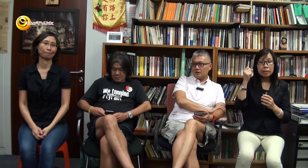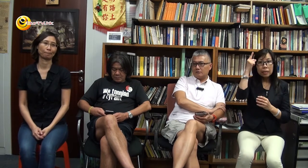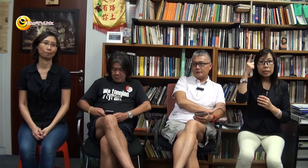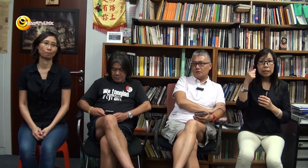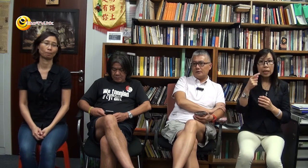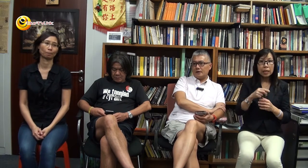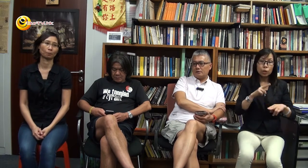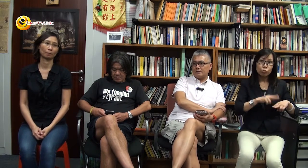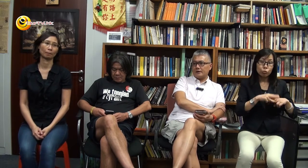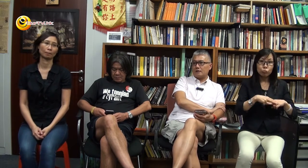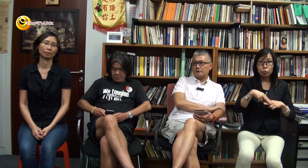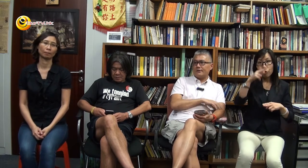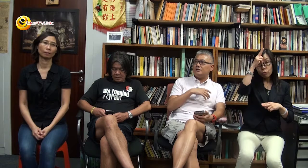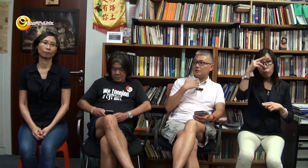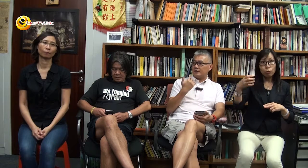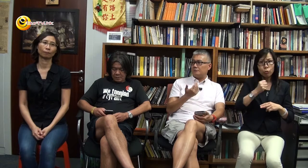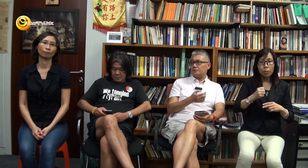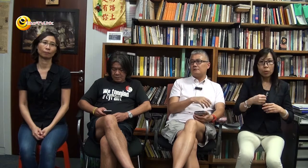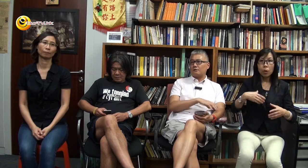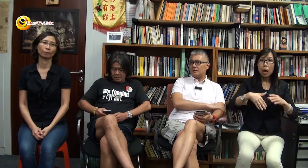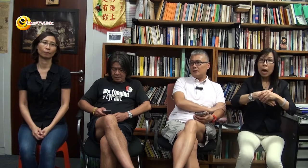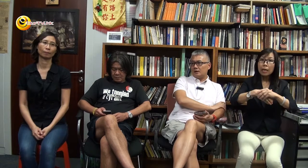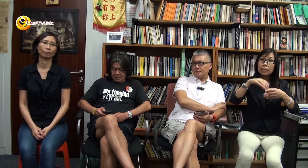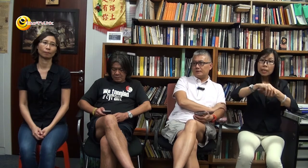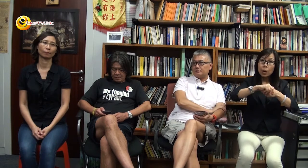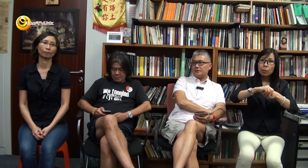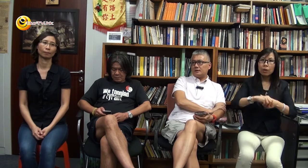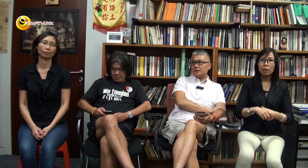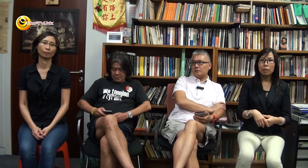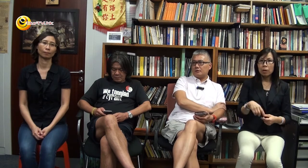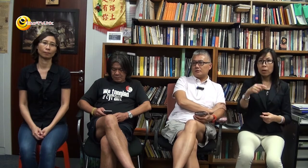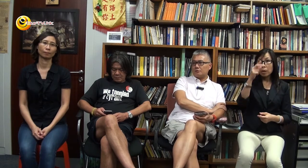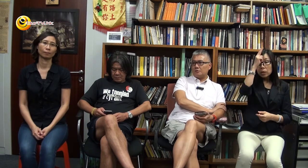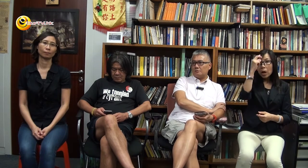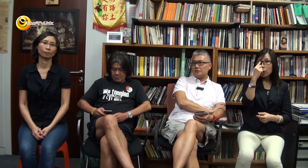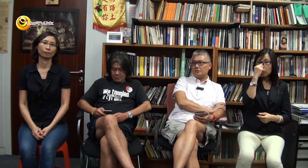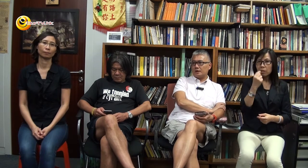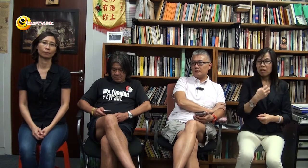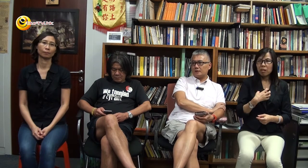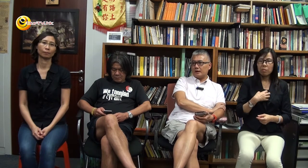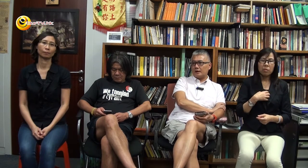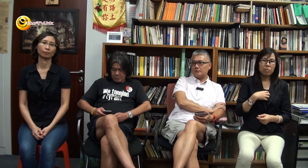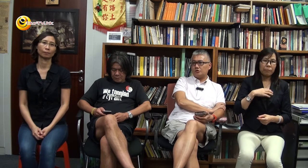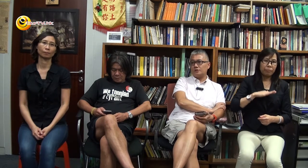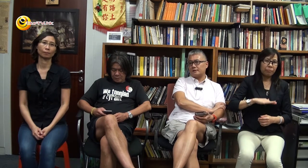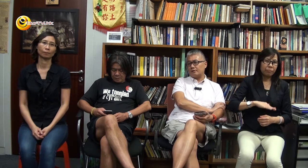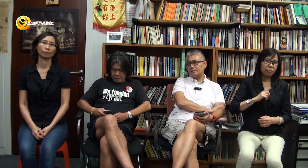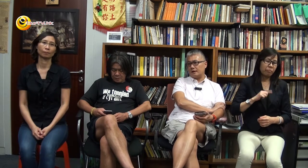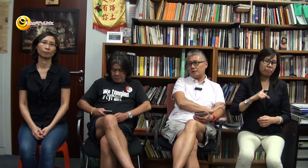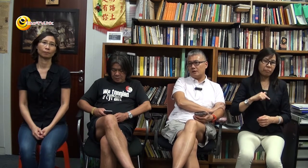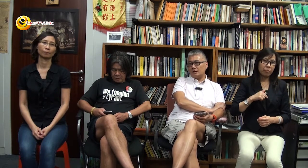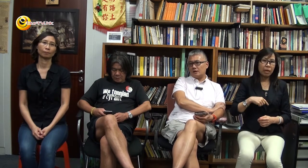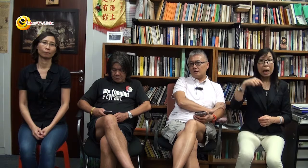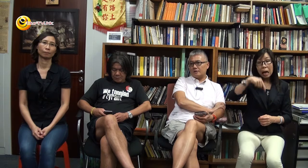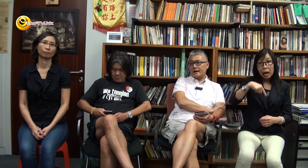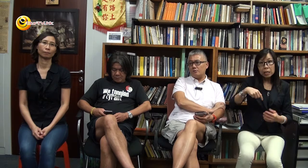等，都令到依一個梁振英覺得非常之唔舒服。咁啊，甚至咧都會覺得會唔會佢？即係下次選特首嘅時